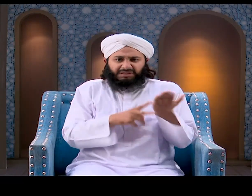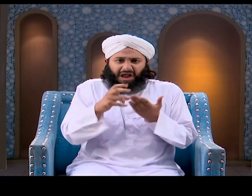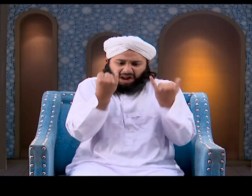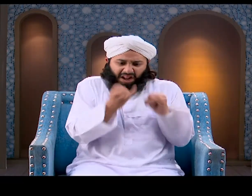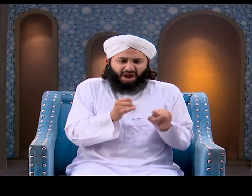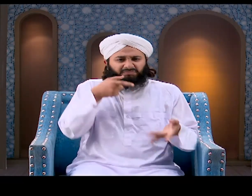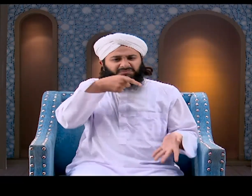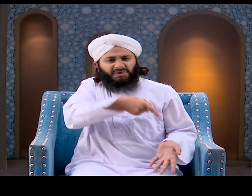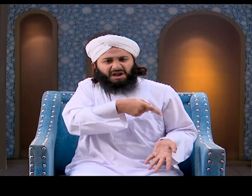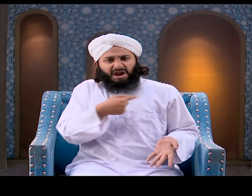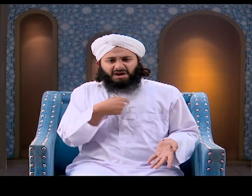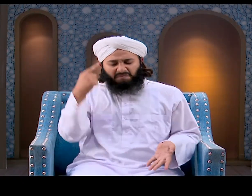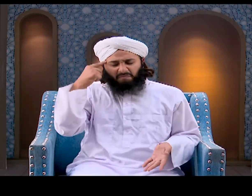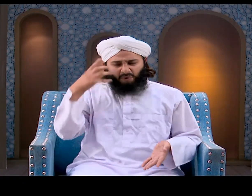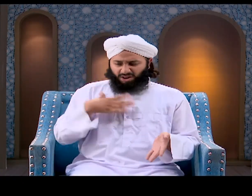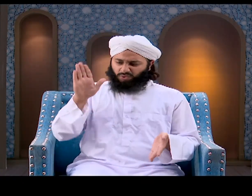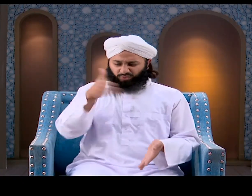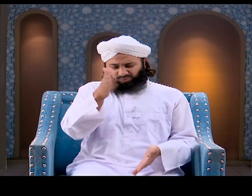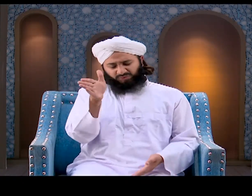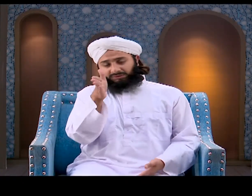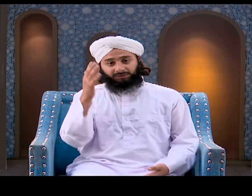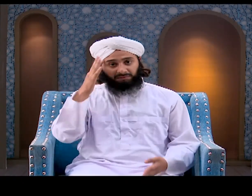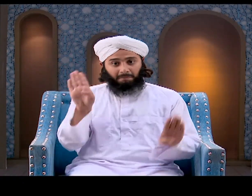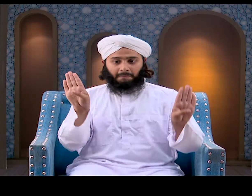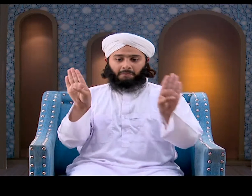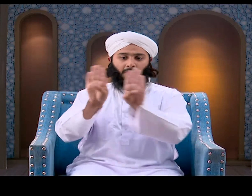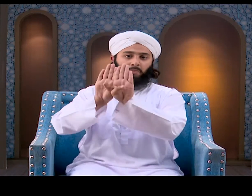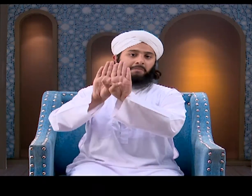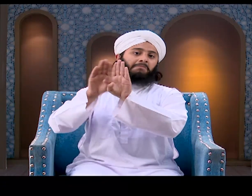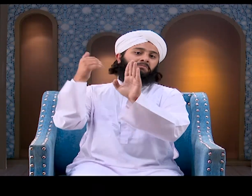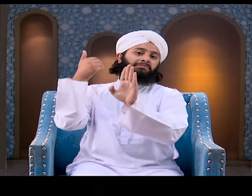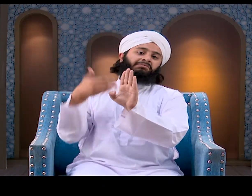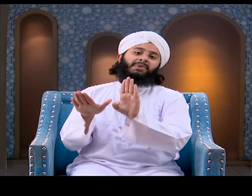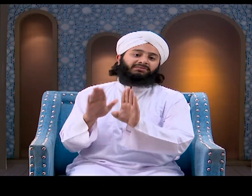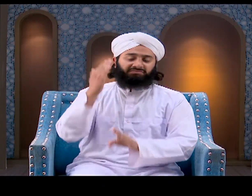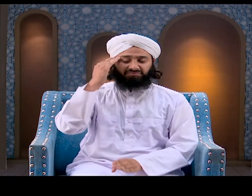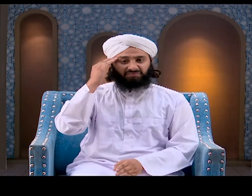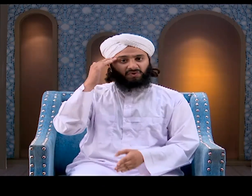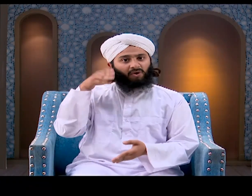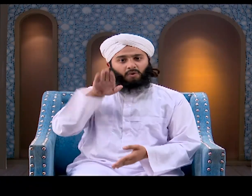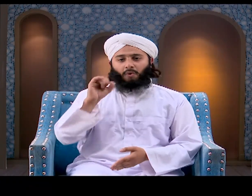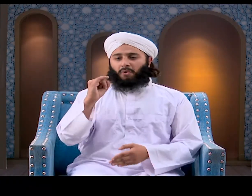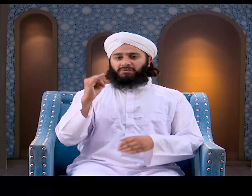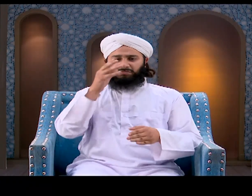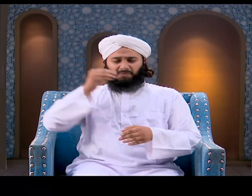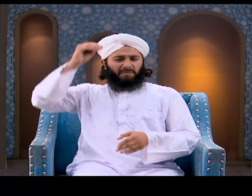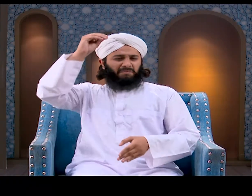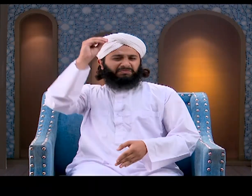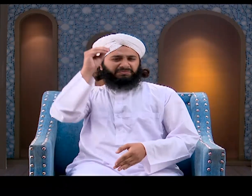جا ملامت کی ہوئی ہو کر۔ اس کے لیے آسمان کے دروازے نہیں کھولے جائیں گے، پھر اسے آسمان سے پھینکا جاتا ہے،